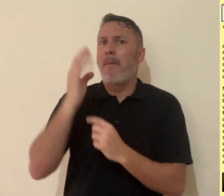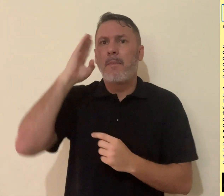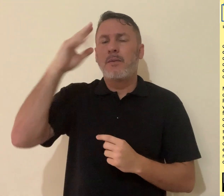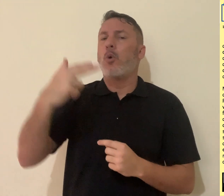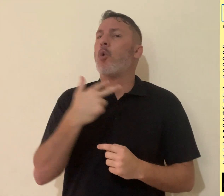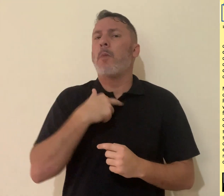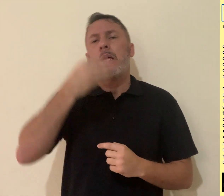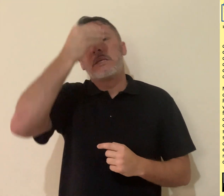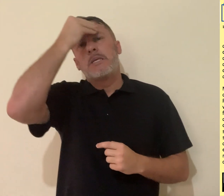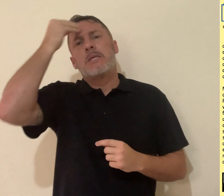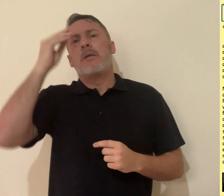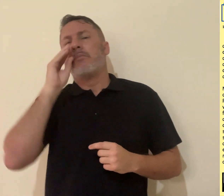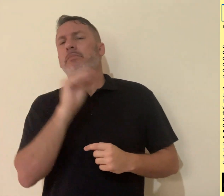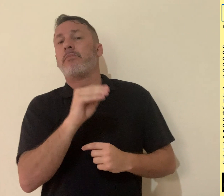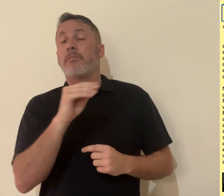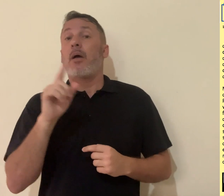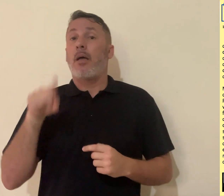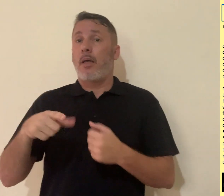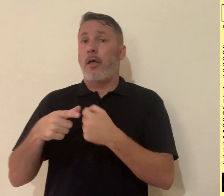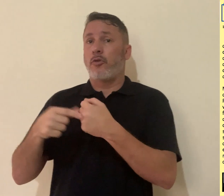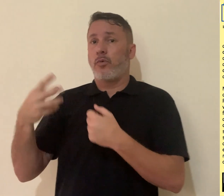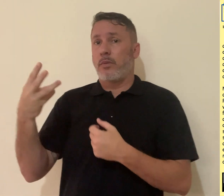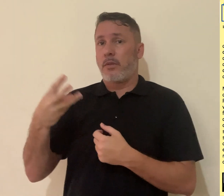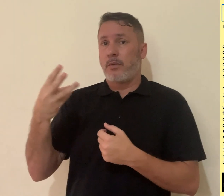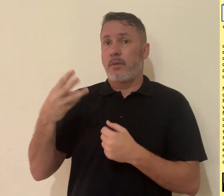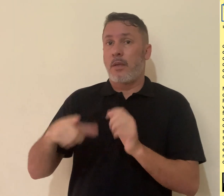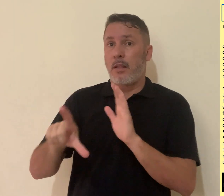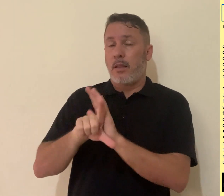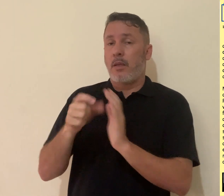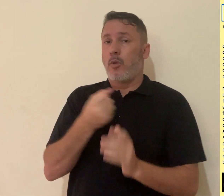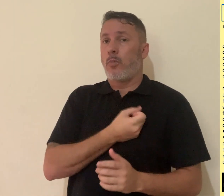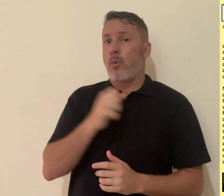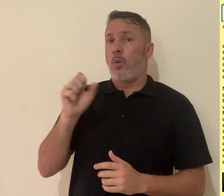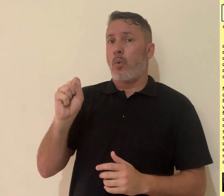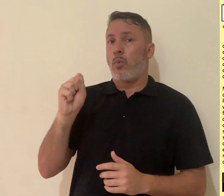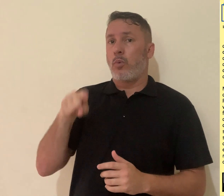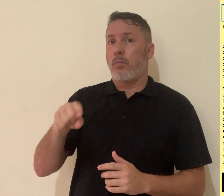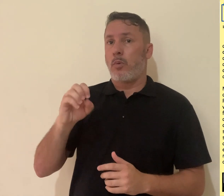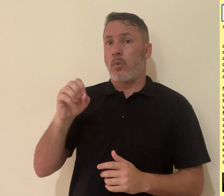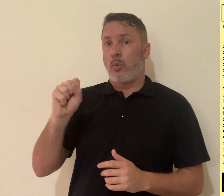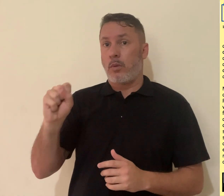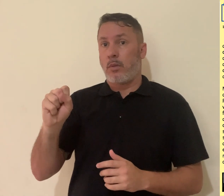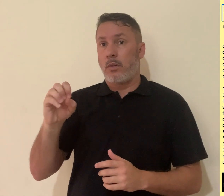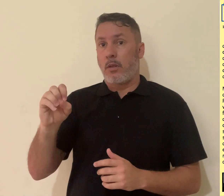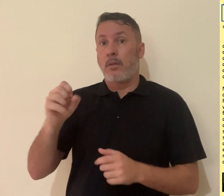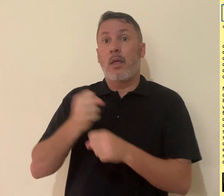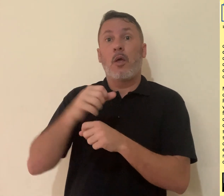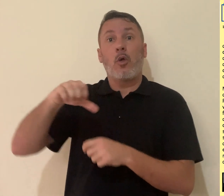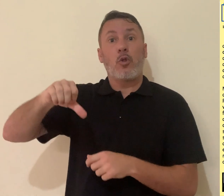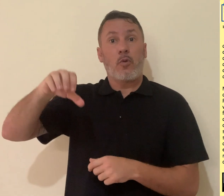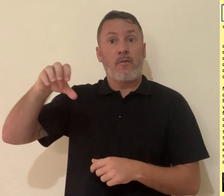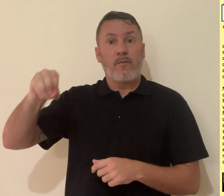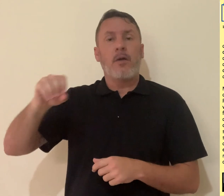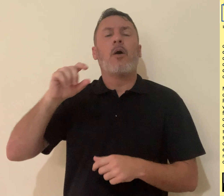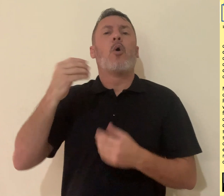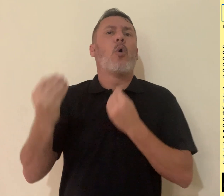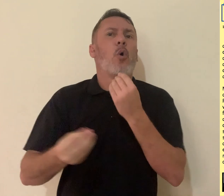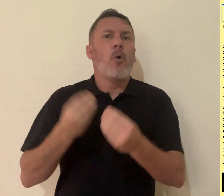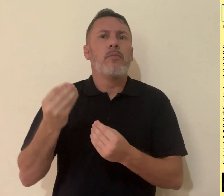determinante social que não pode ser esquecido artigo 3º da lei nº é de 90